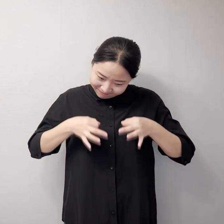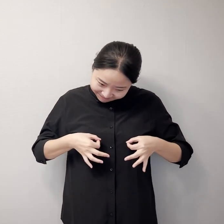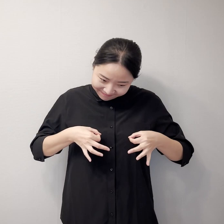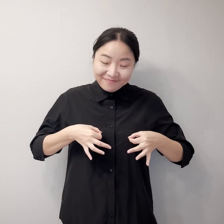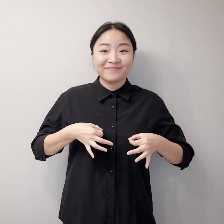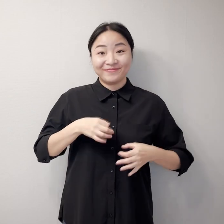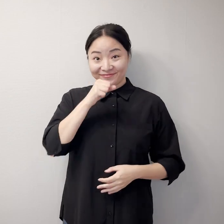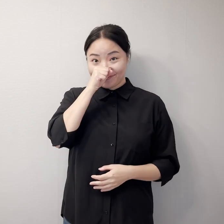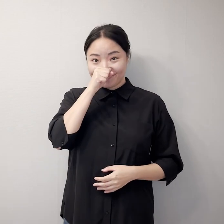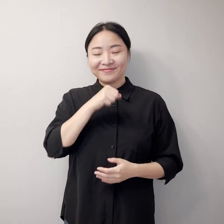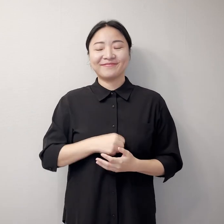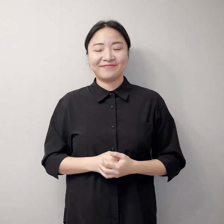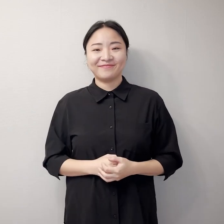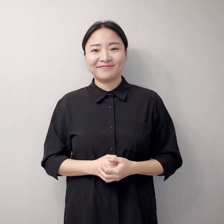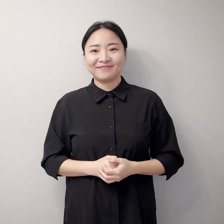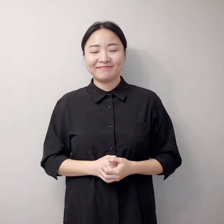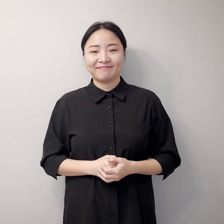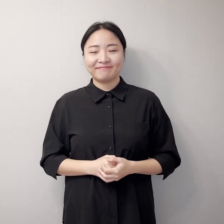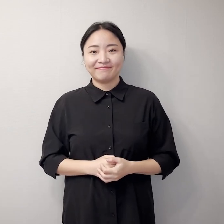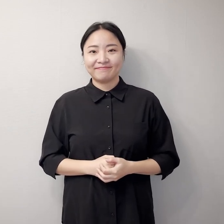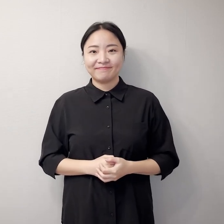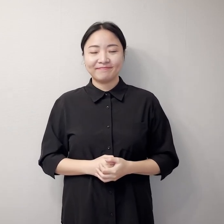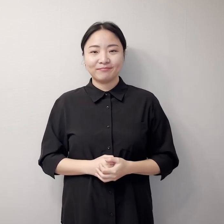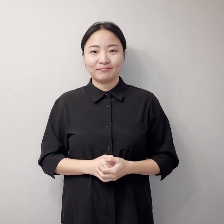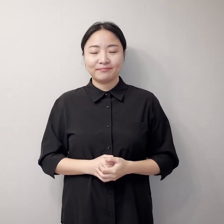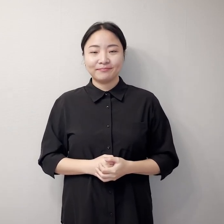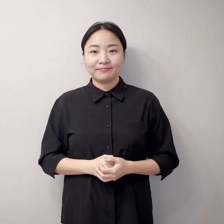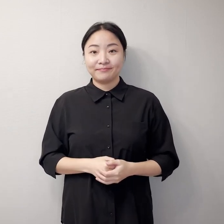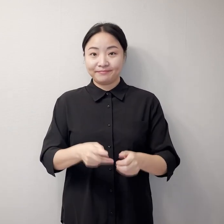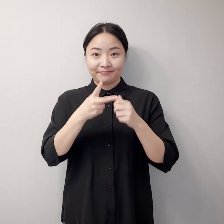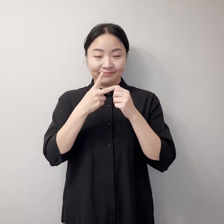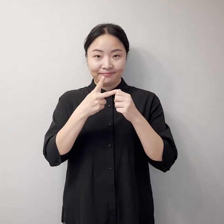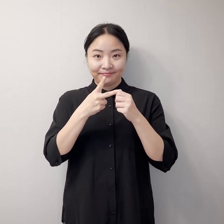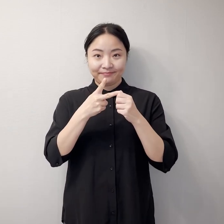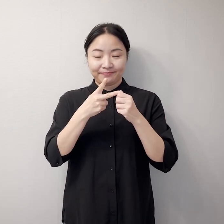보내길 기대합니다 2번 행사 개요